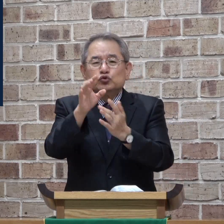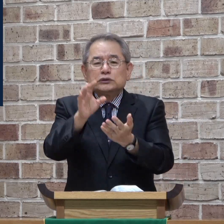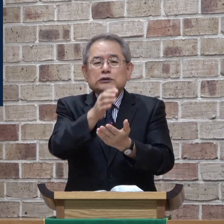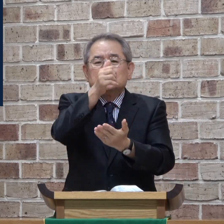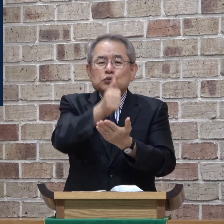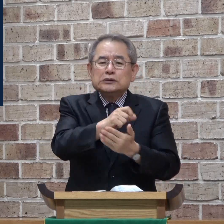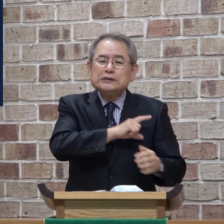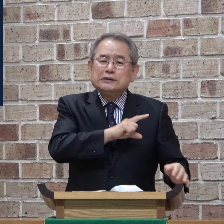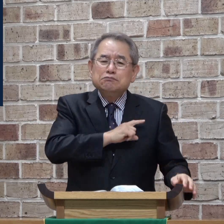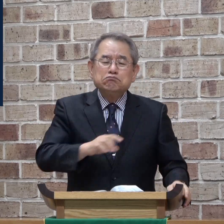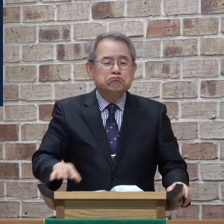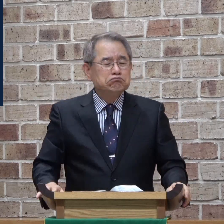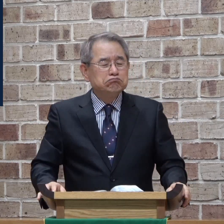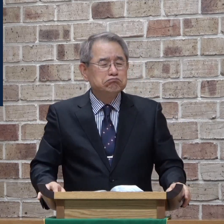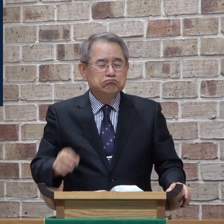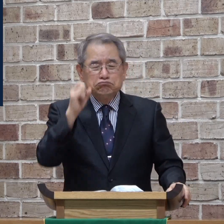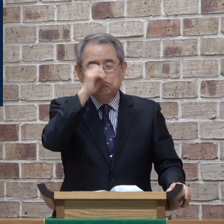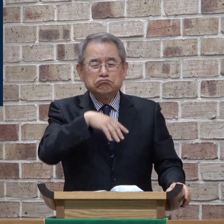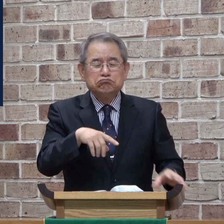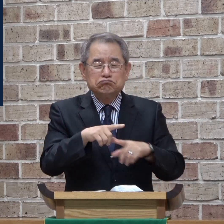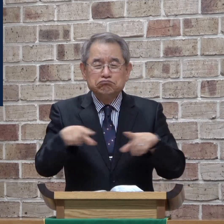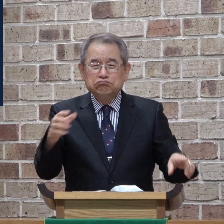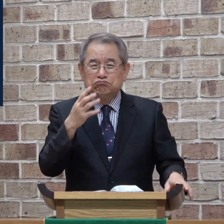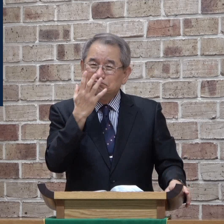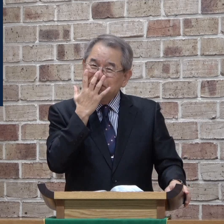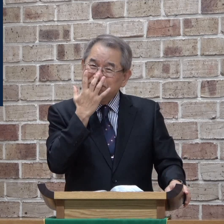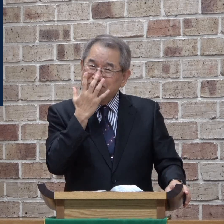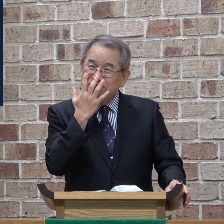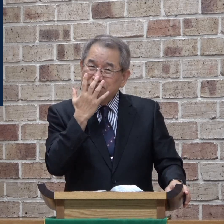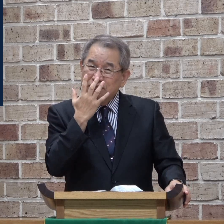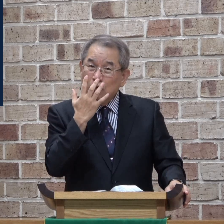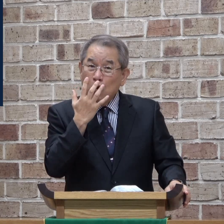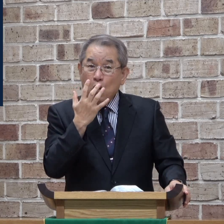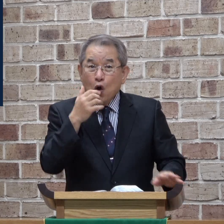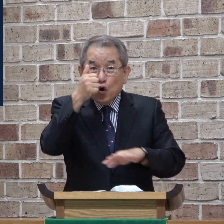그 이름의 능력을 경험하지 못하는 이유는 무엇일까요?